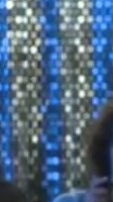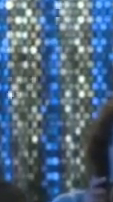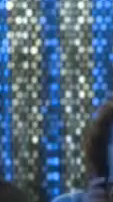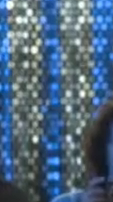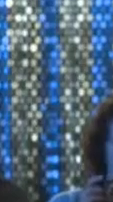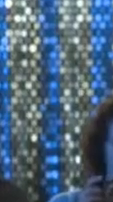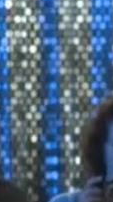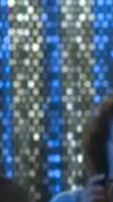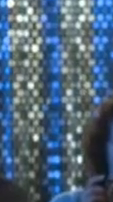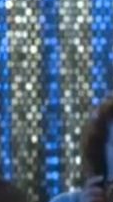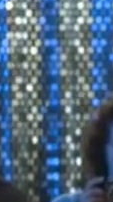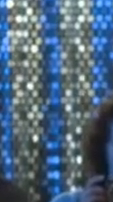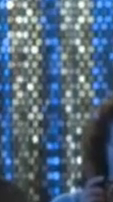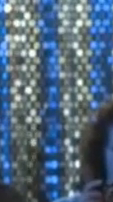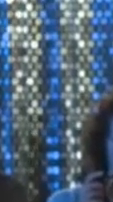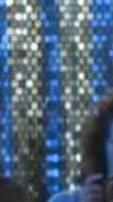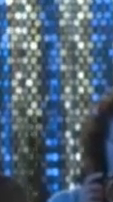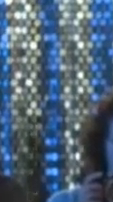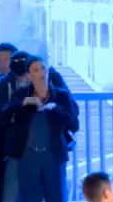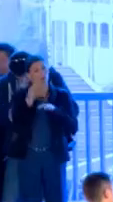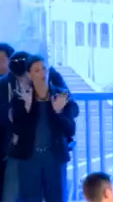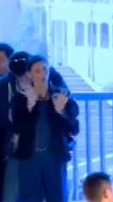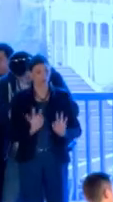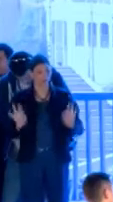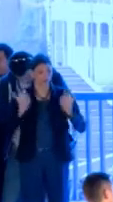Is very, very